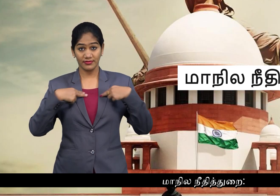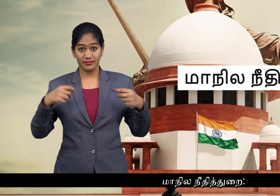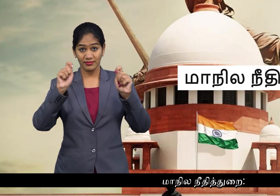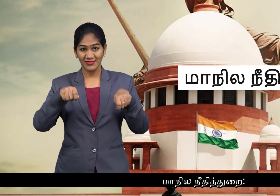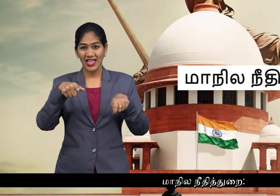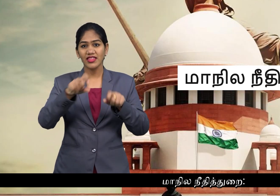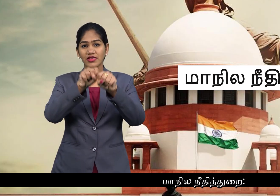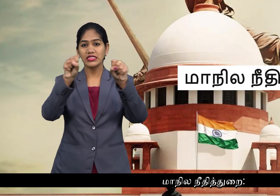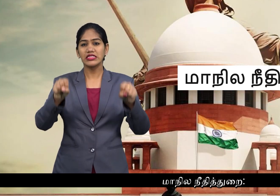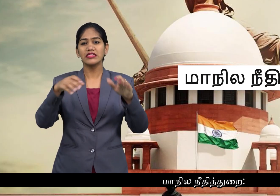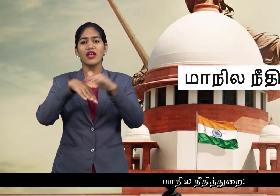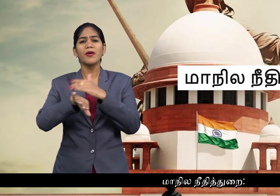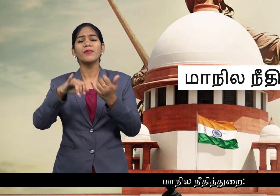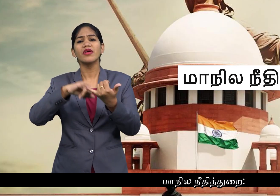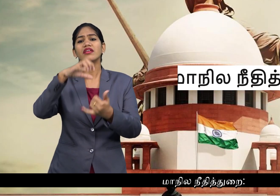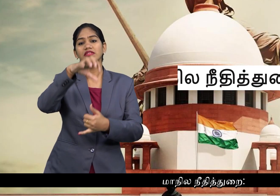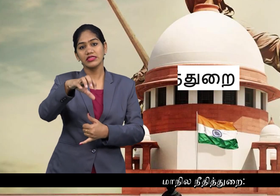மாநில நீதித்துறை.